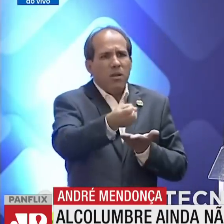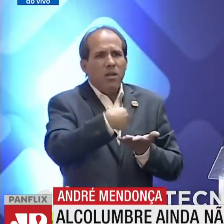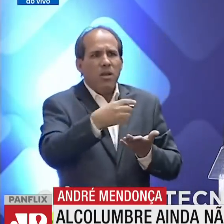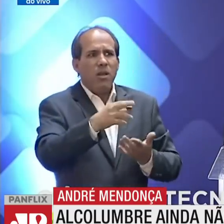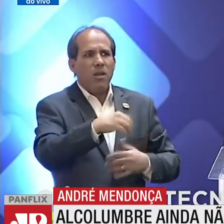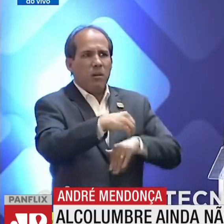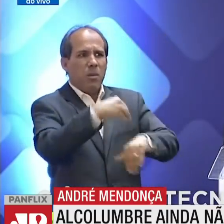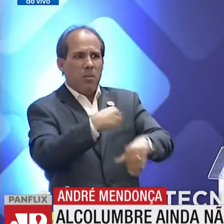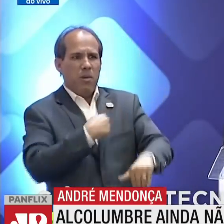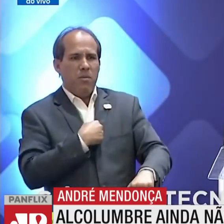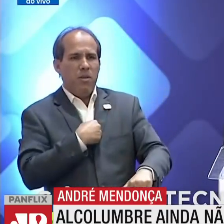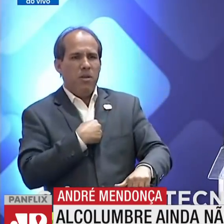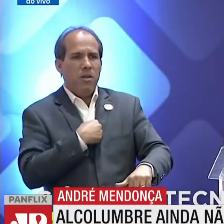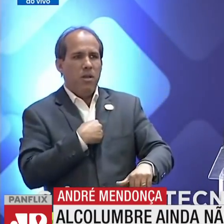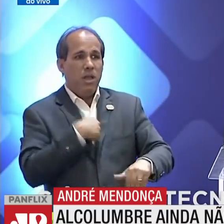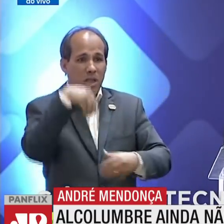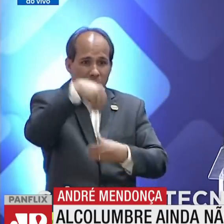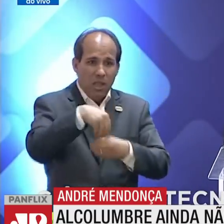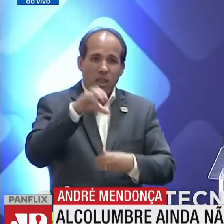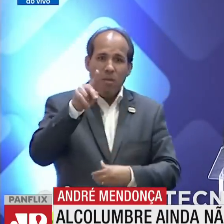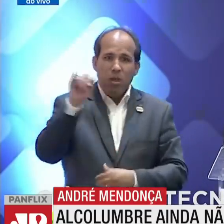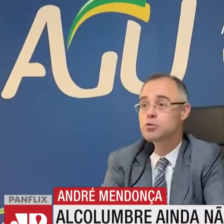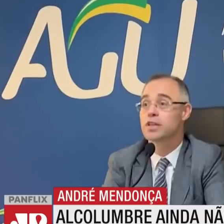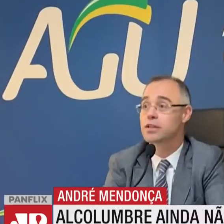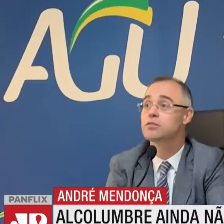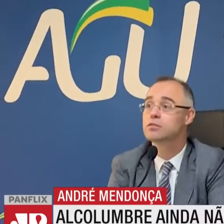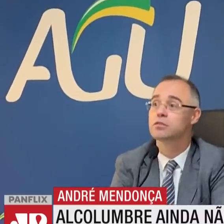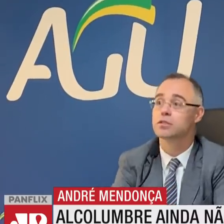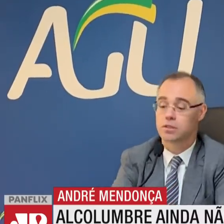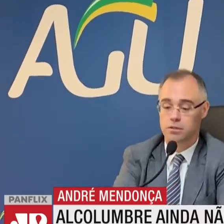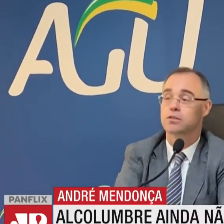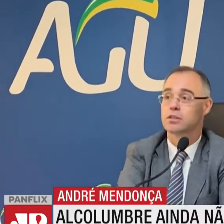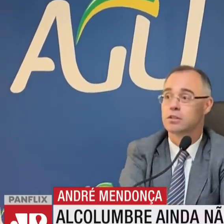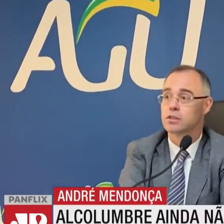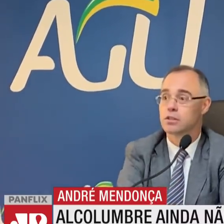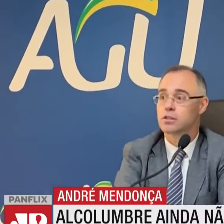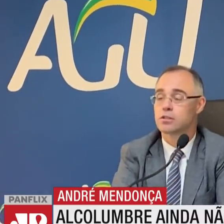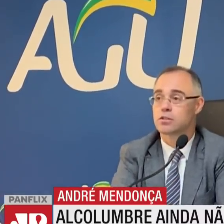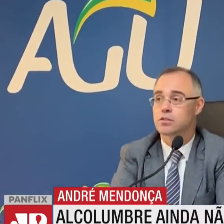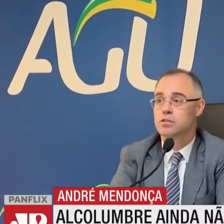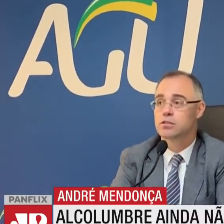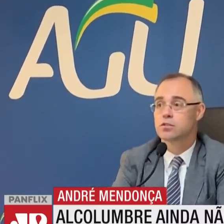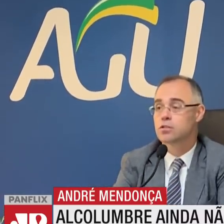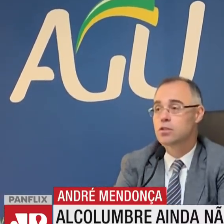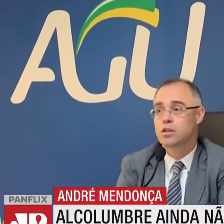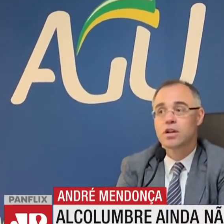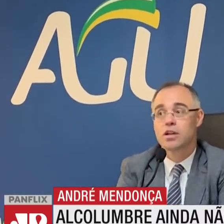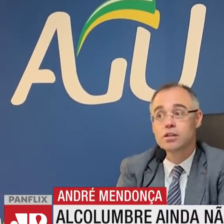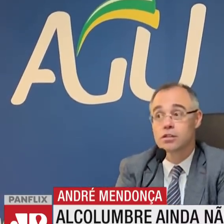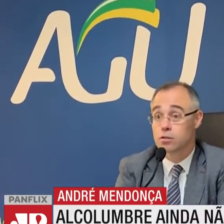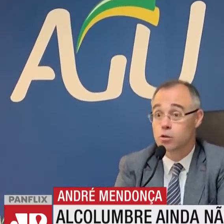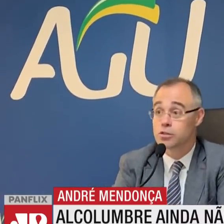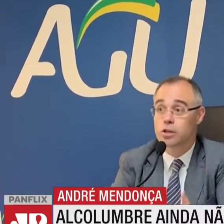resolve tudo. Me dê a vaga do Supremo. André Mendonça foi indicado ainda em julho para a vaga no Supremo Tribunal